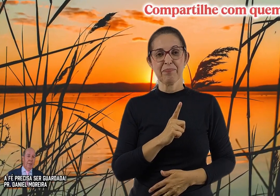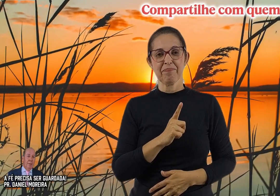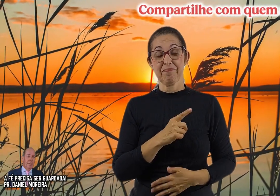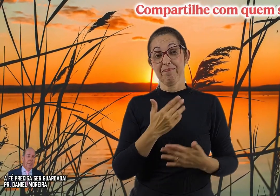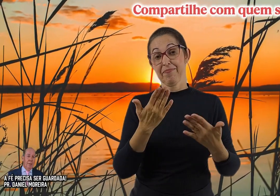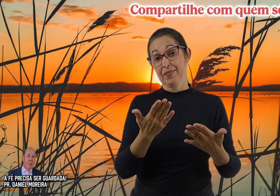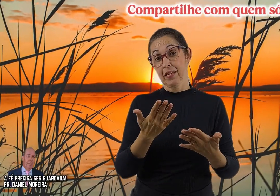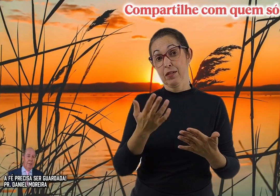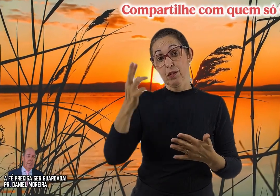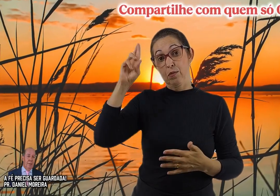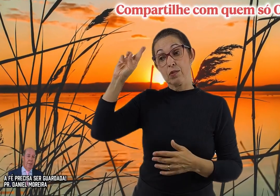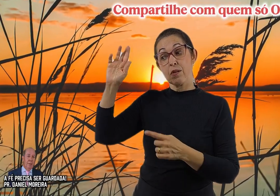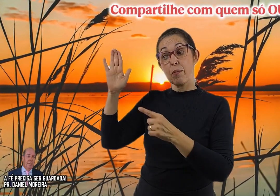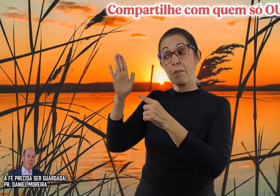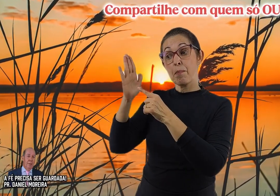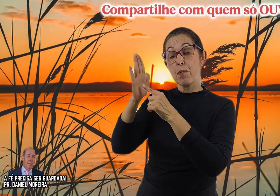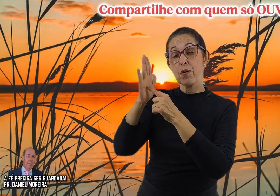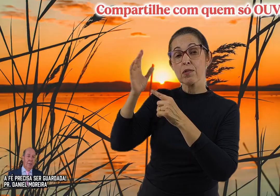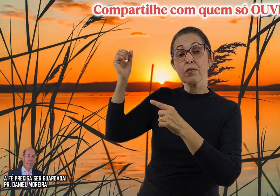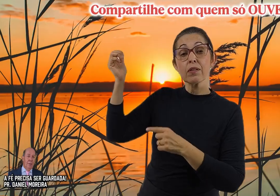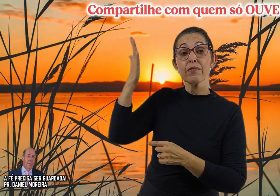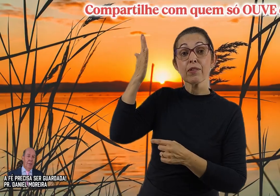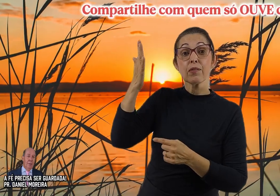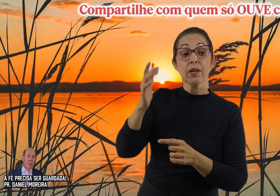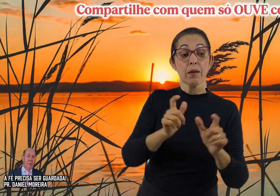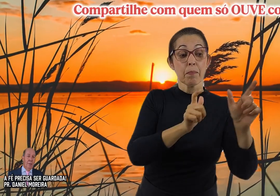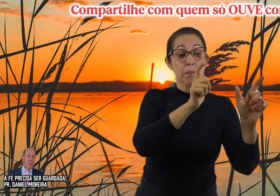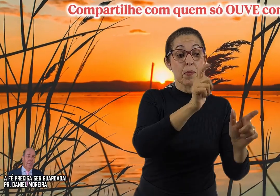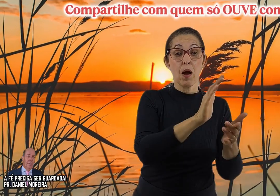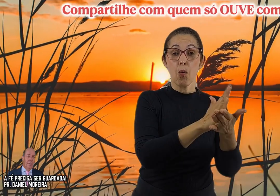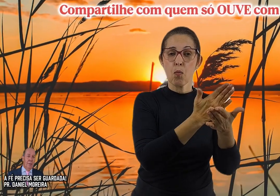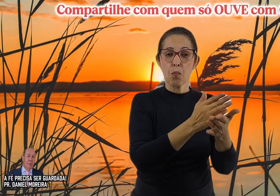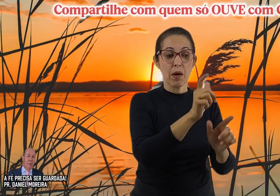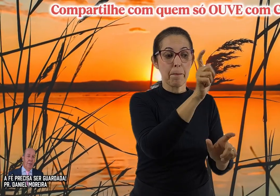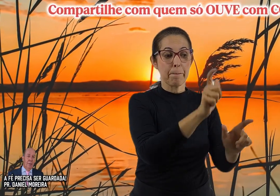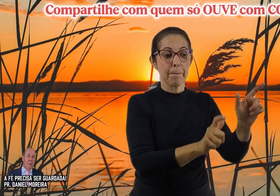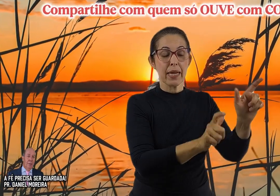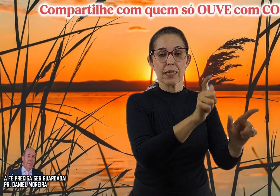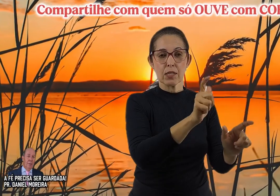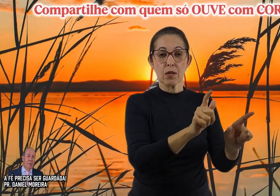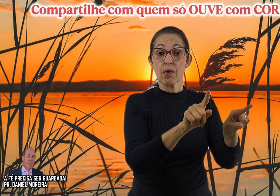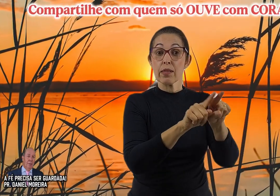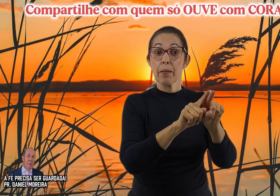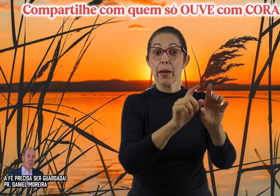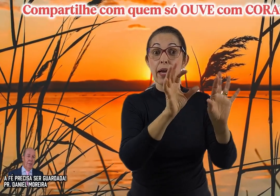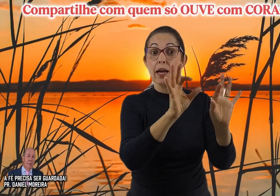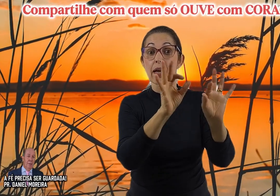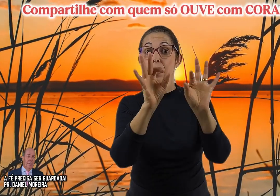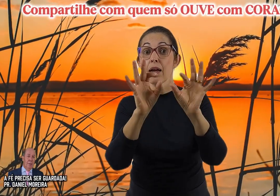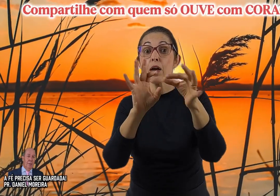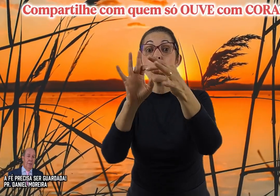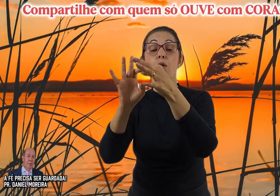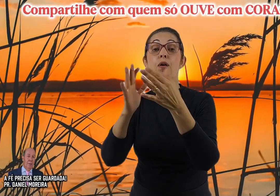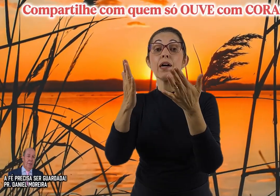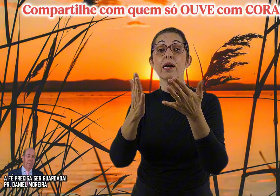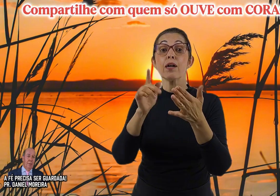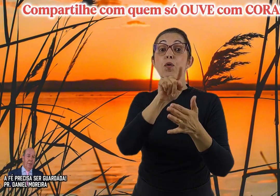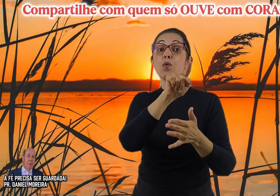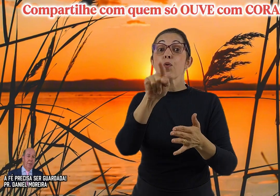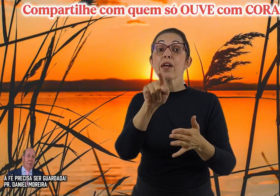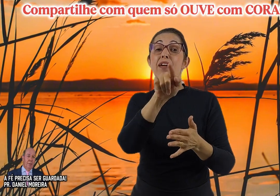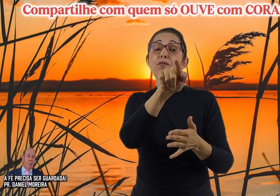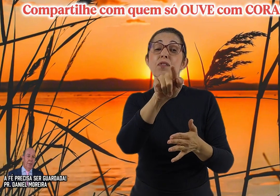O Senhor revelou que algumas pessoas entraram aqui, estão conectadas conosco, que a coroa delas hoje